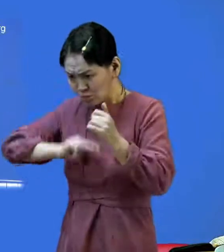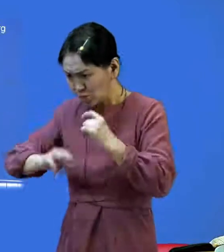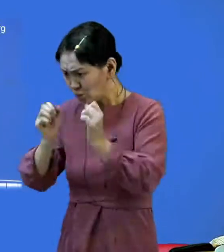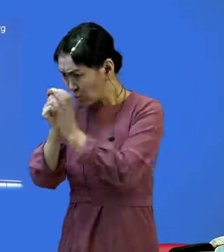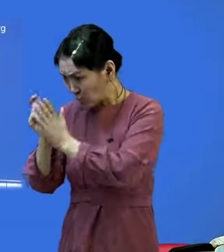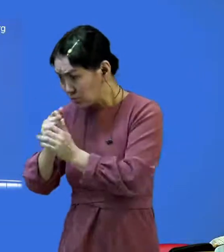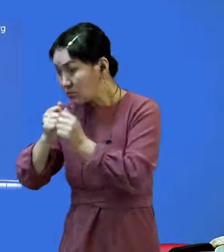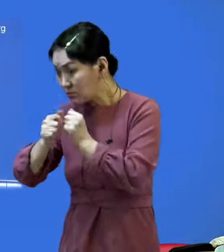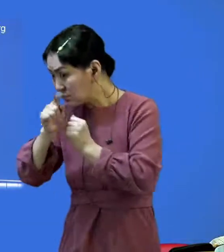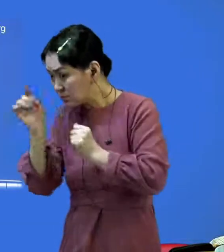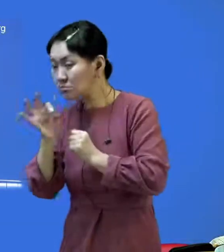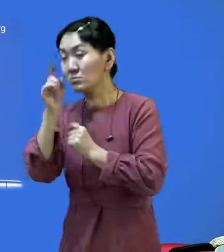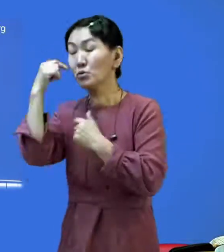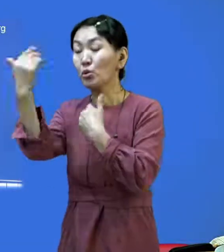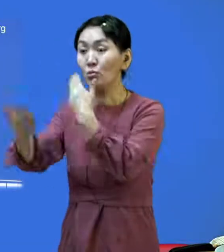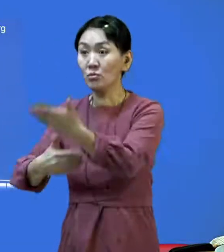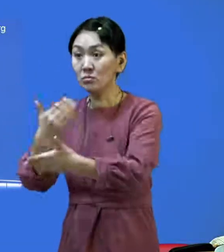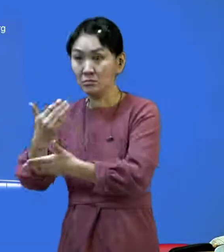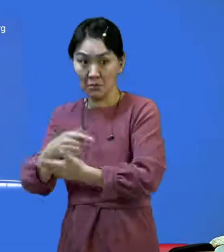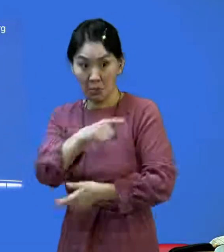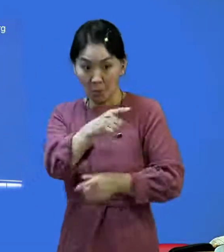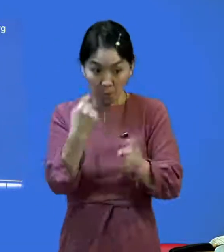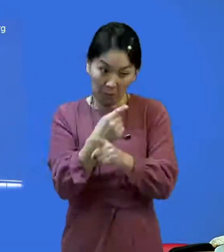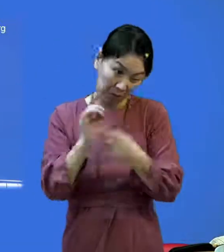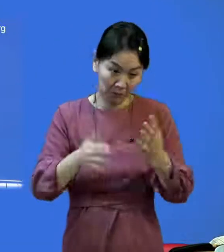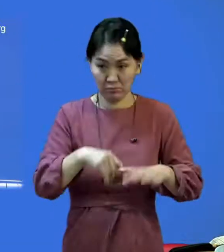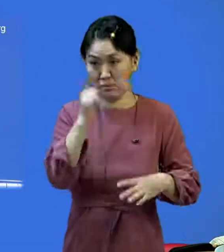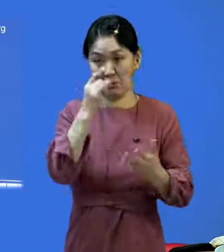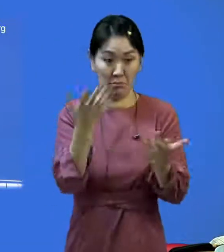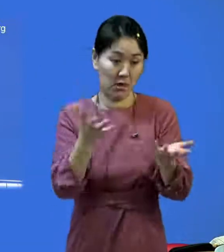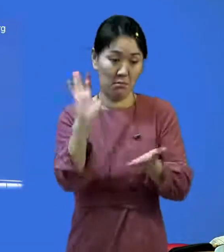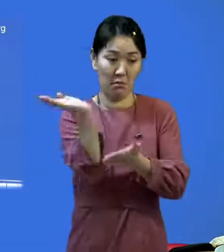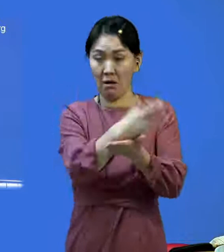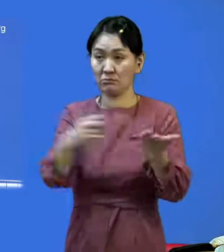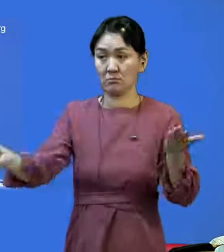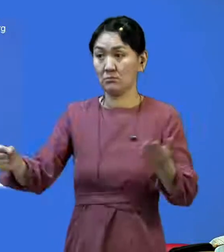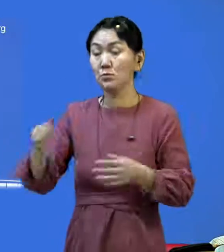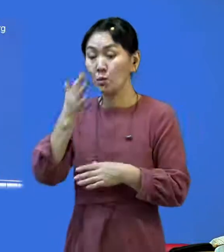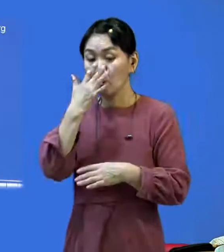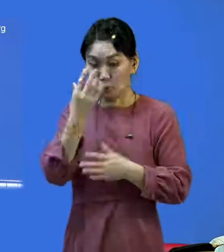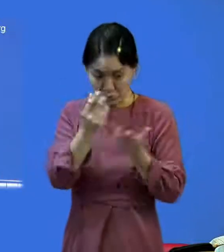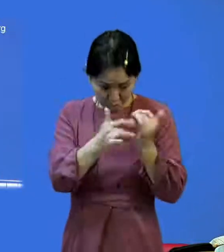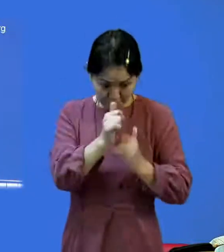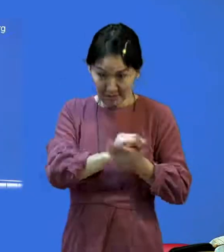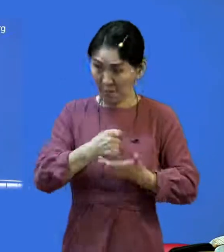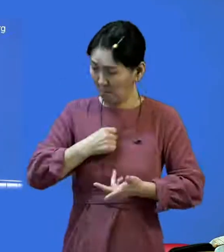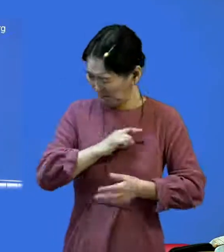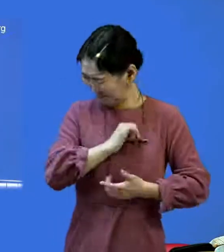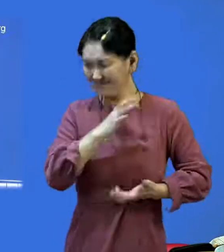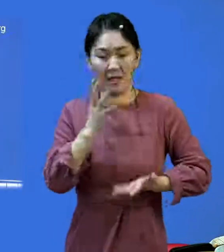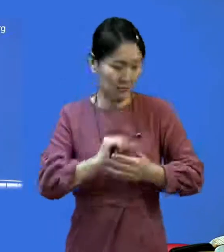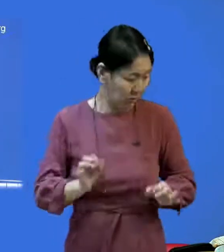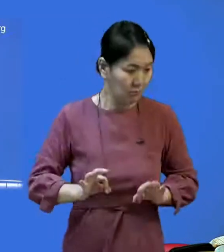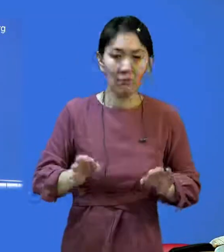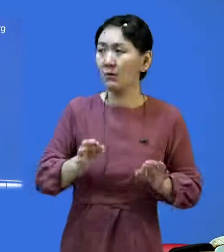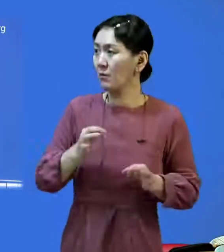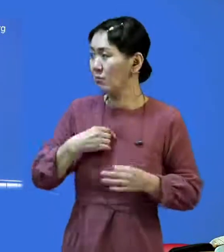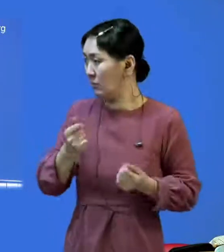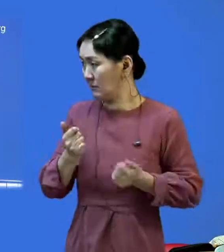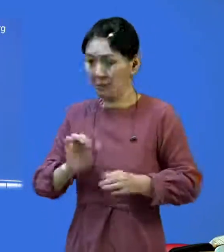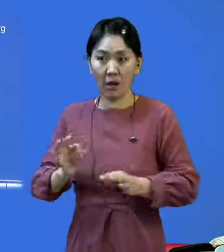Тийм өгснээ нь буруу хэрэглэчих юм бол байгаа нь хүртэл авагдаа явчихна. Энэ тоглоом бол биш. Энэ Библиэлд тийм үг олон гарч байна. Бодитоор